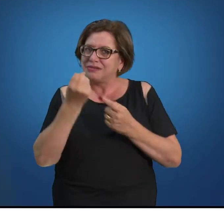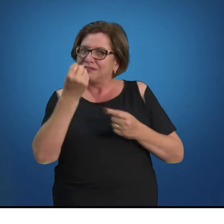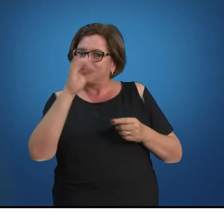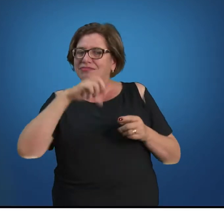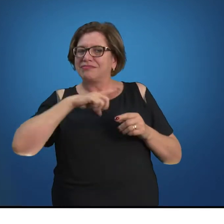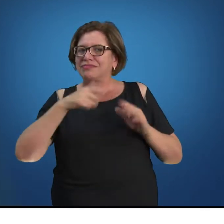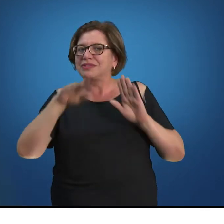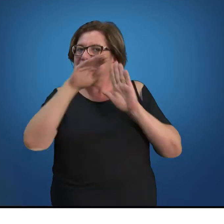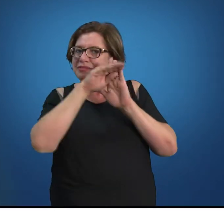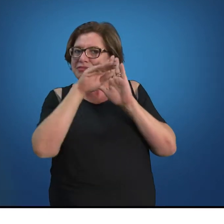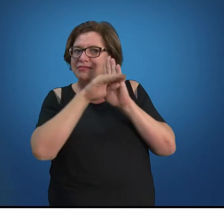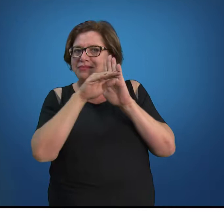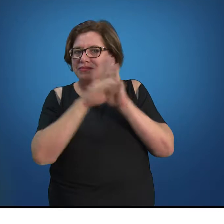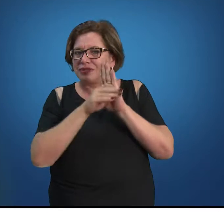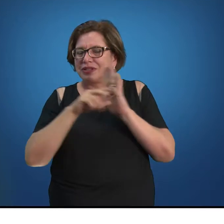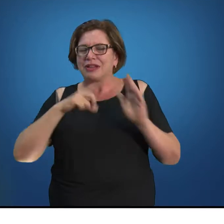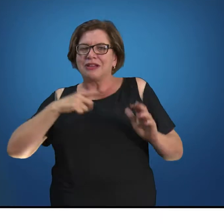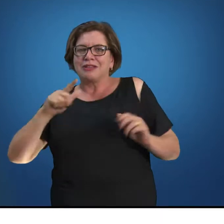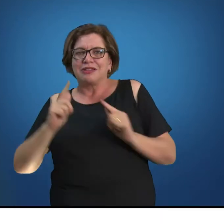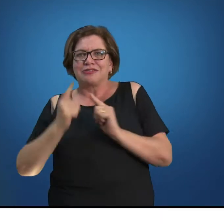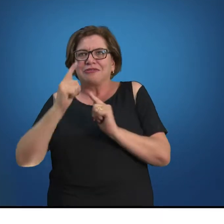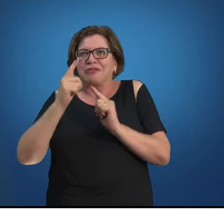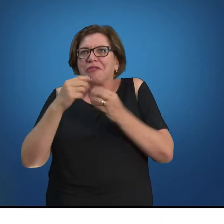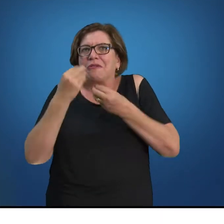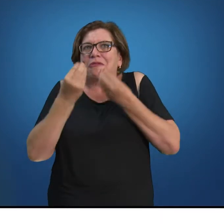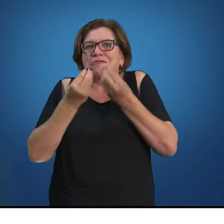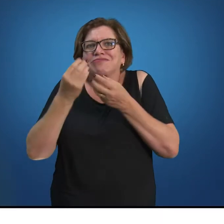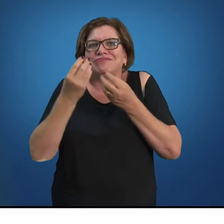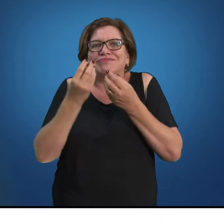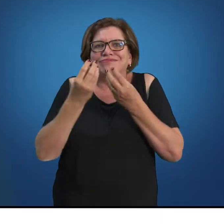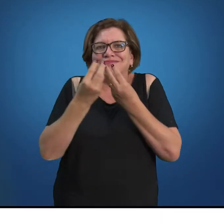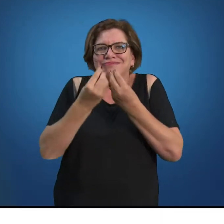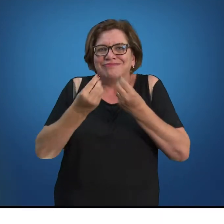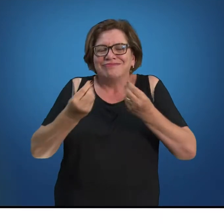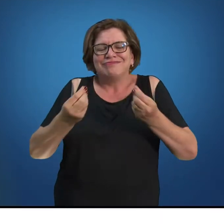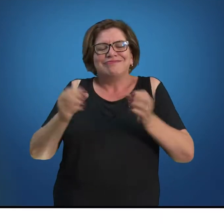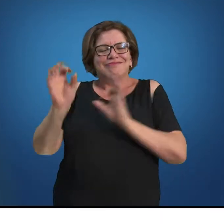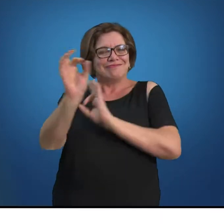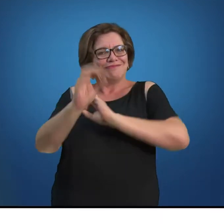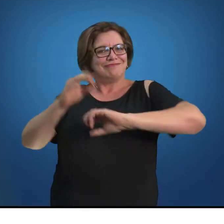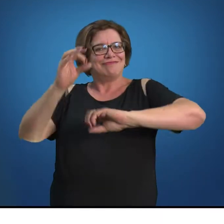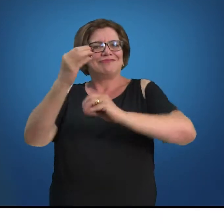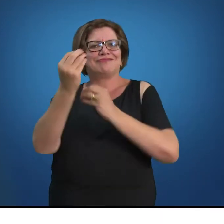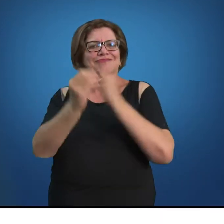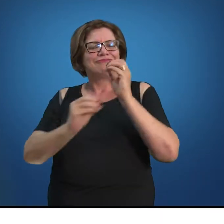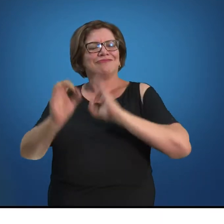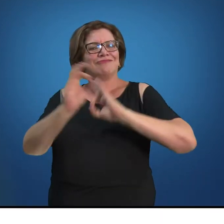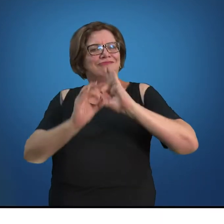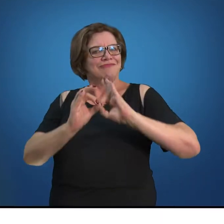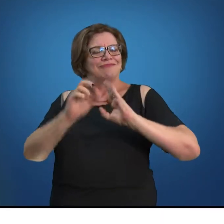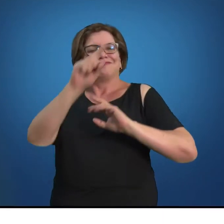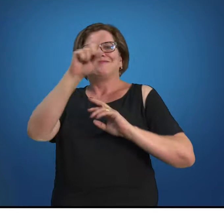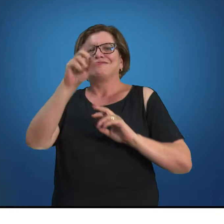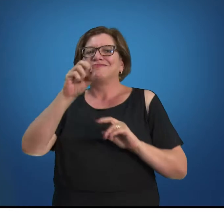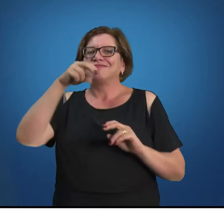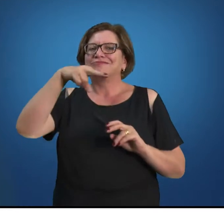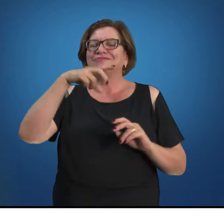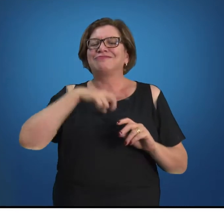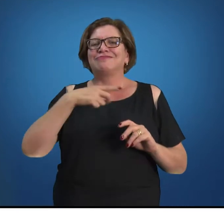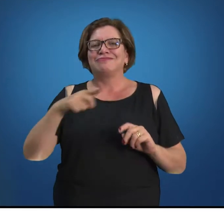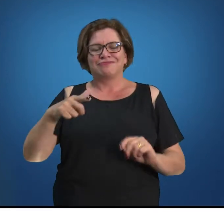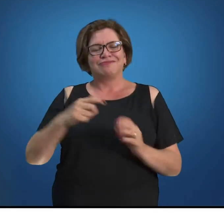sem gestão não há a eficiência e não há também a importância dada ao zoneamento dentro do plano